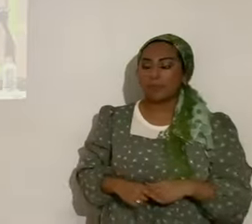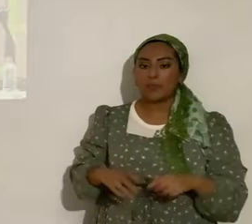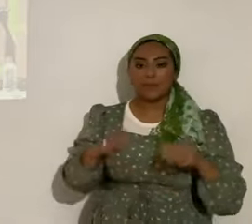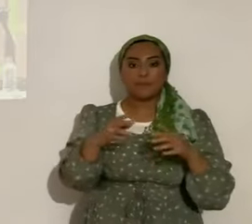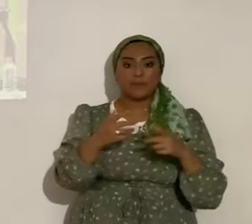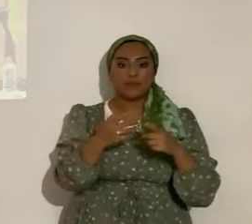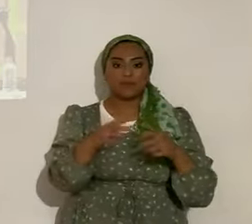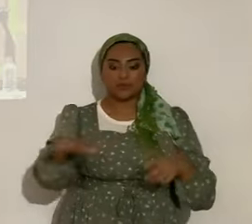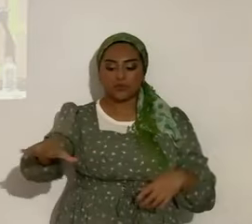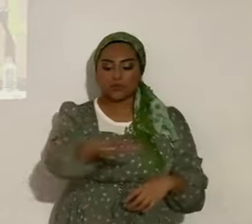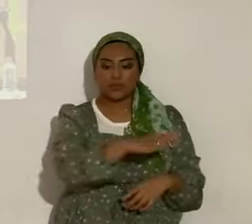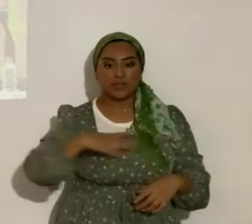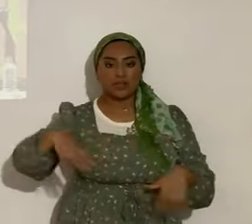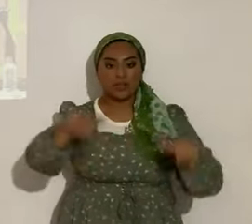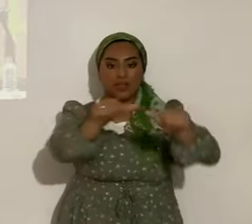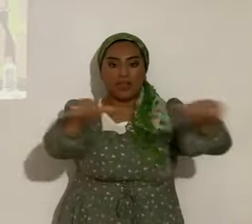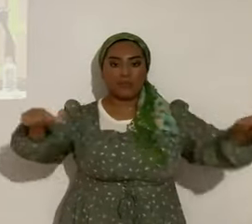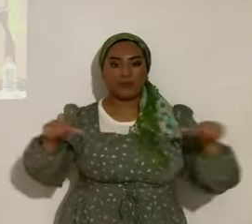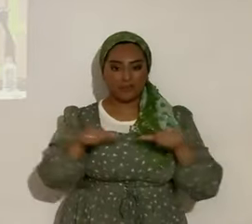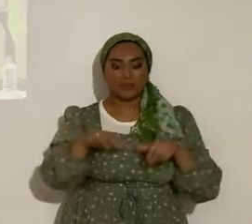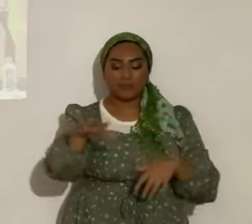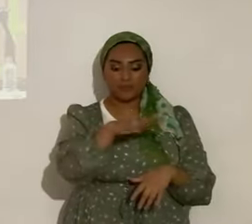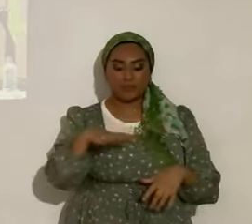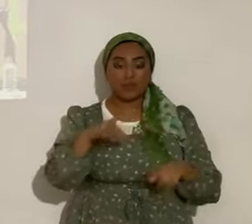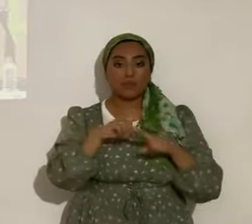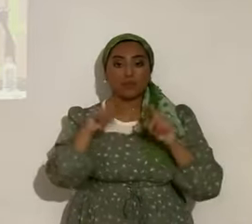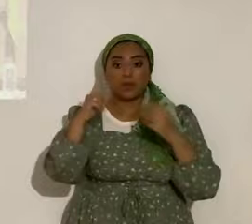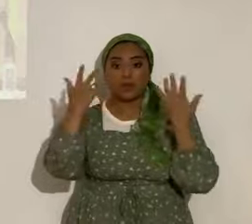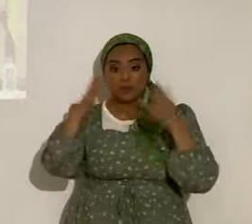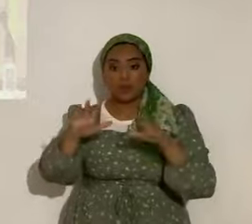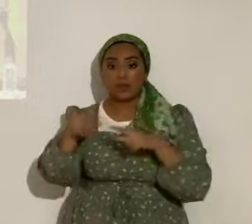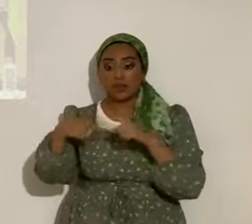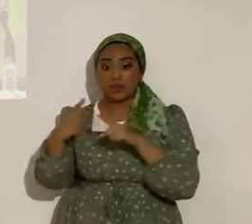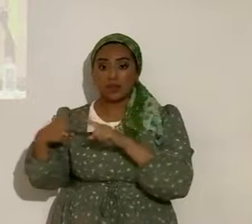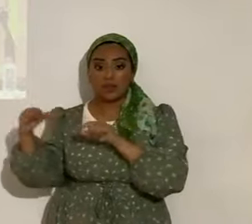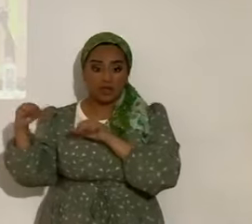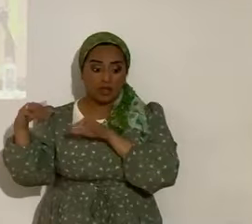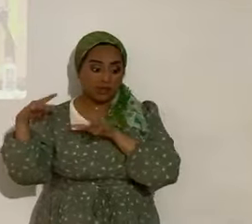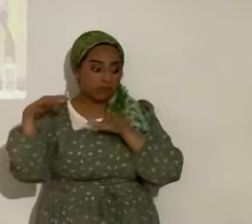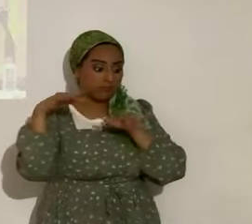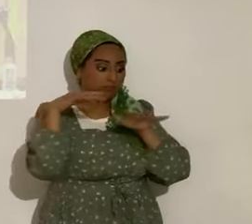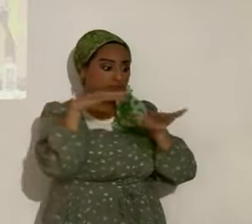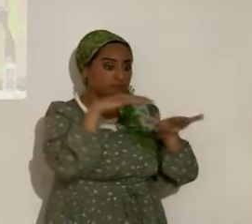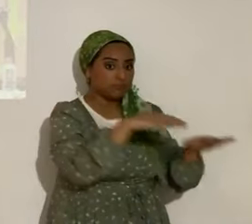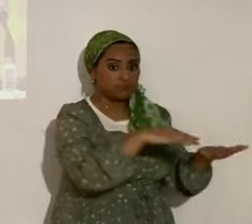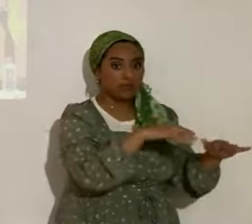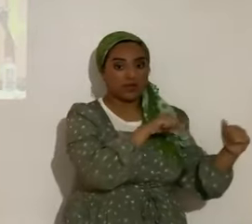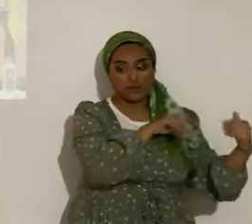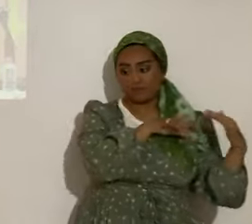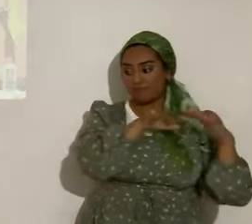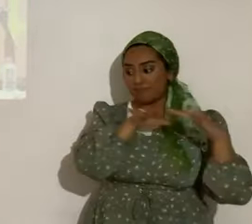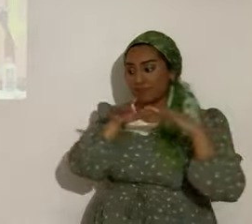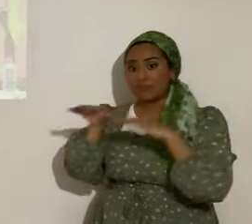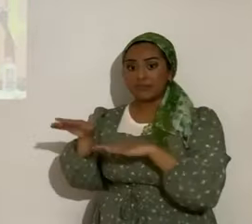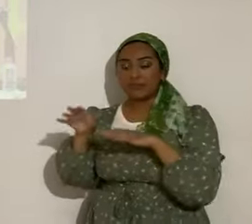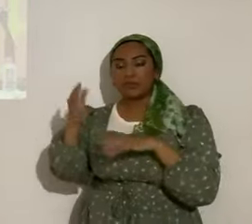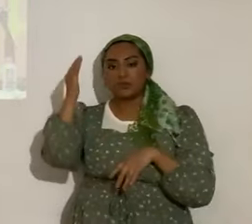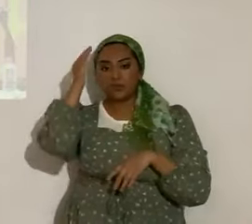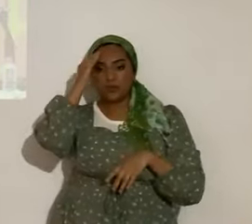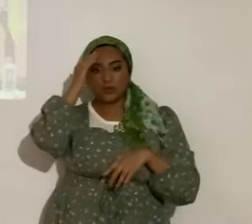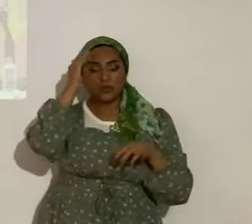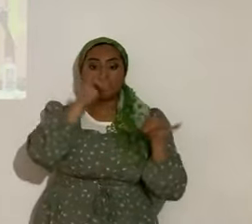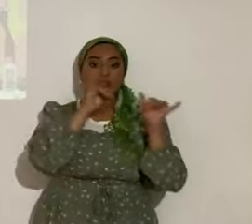Pero una vez, atención, una vez atrincherados, los ejércitos, uno u otro ejército, saben